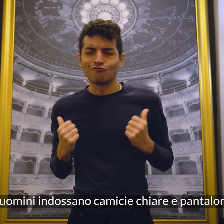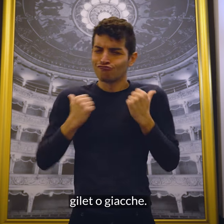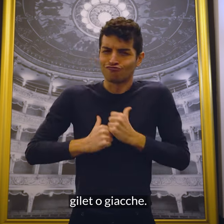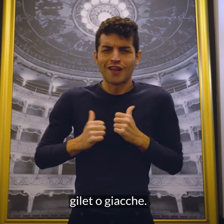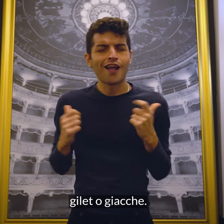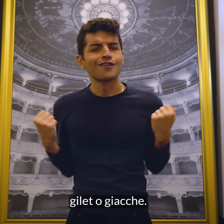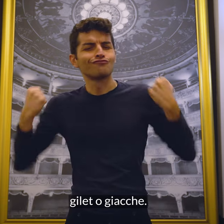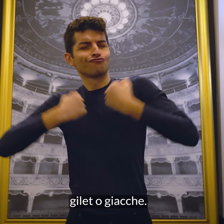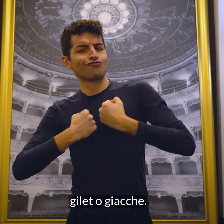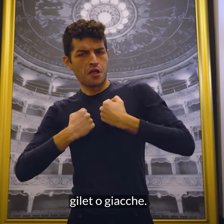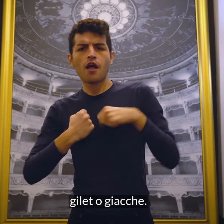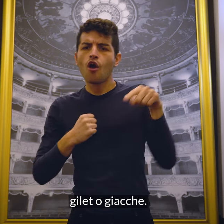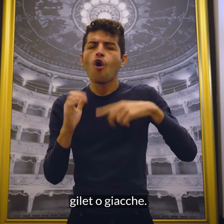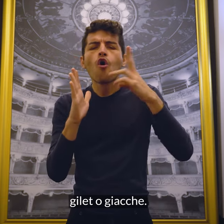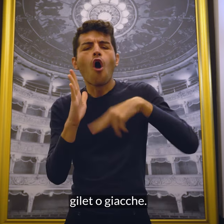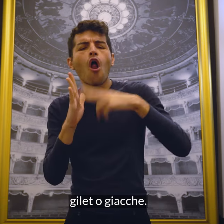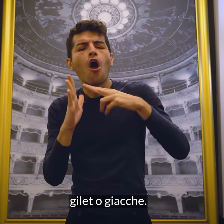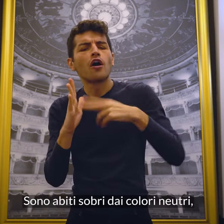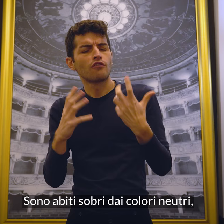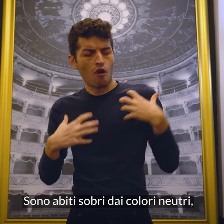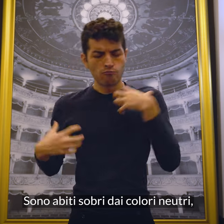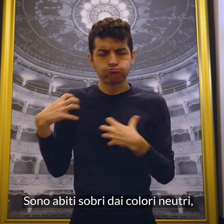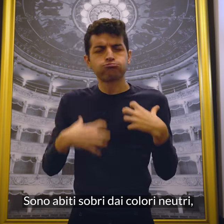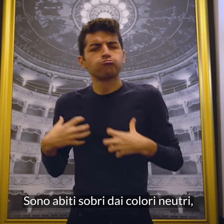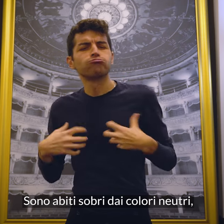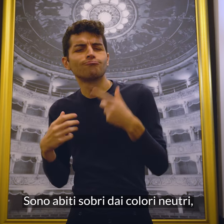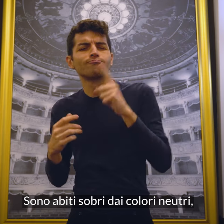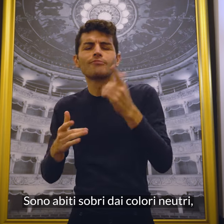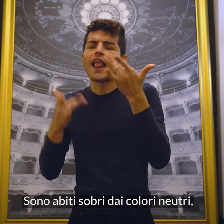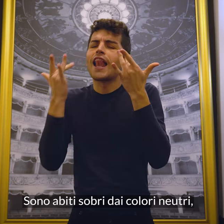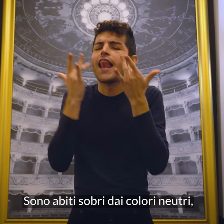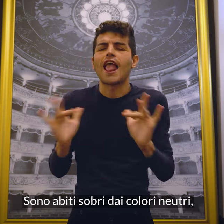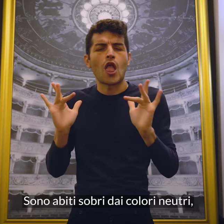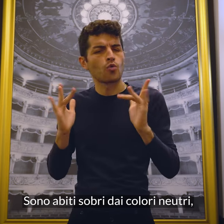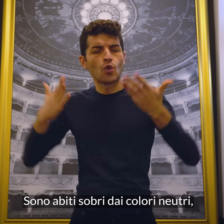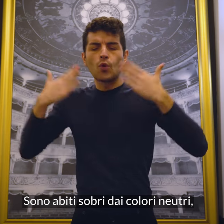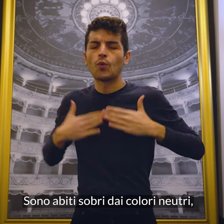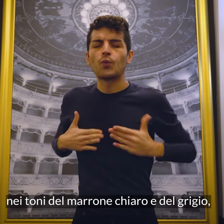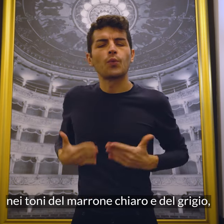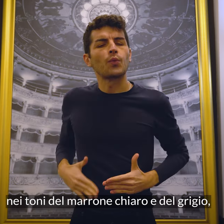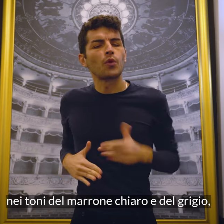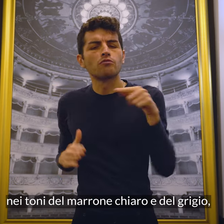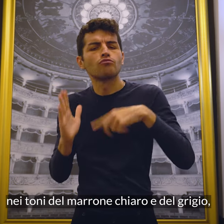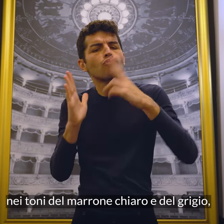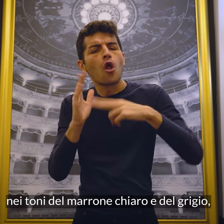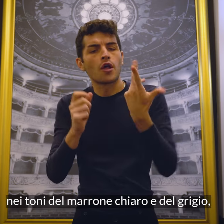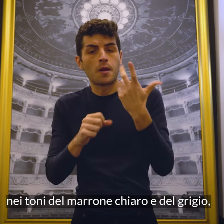gilet o giacche sono abiti sobri dai colori neutri nei toni del marrone